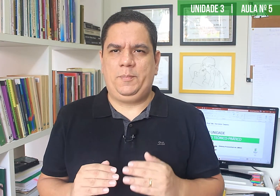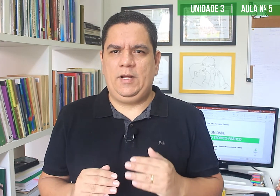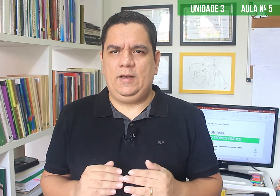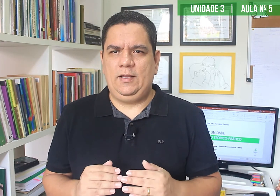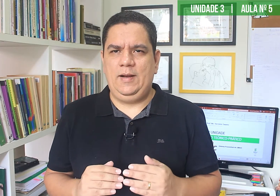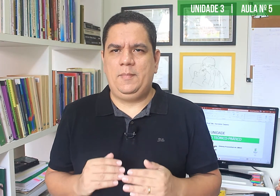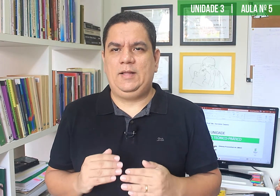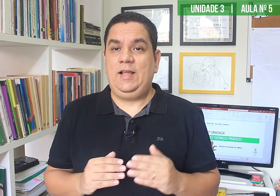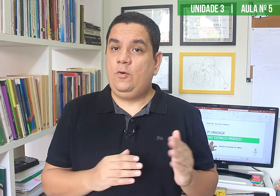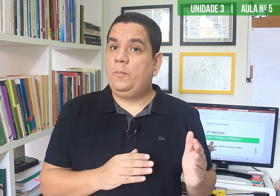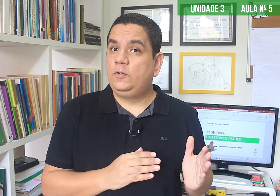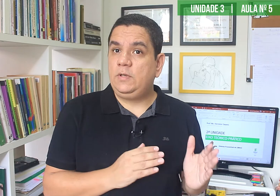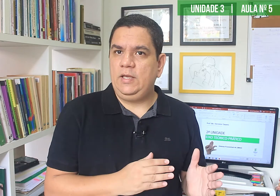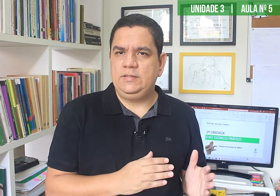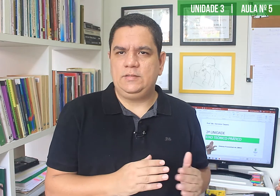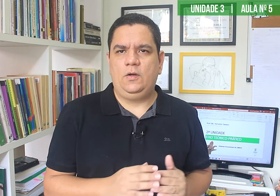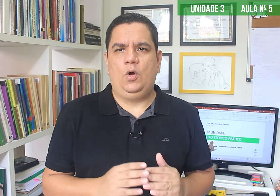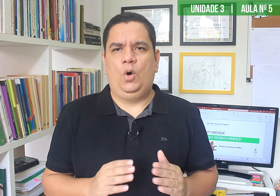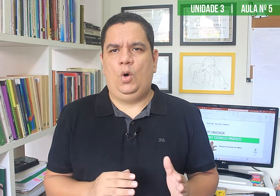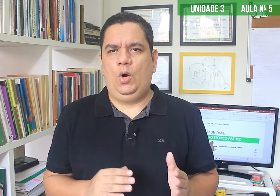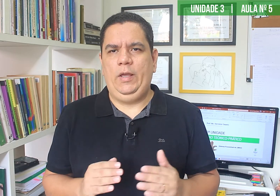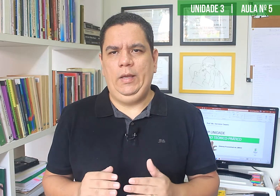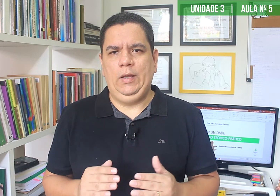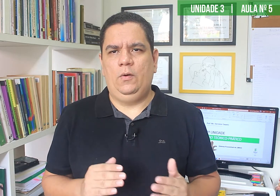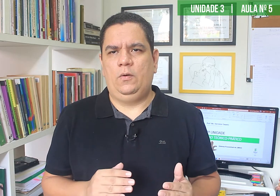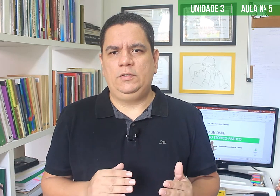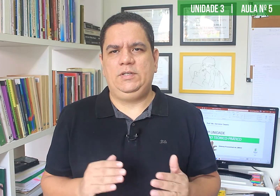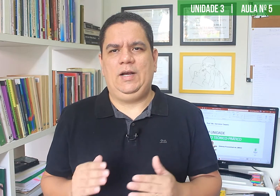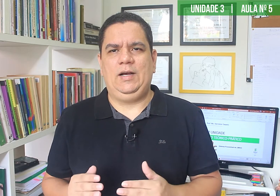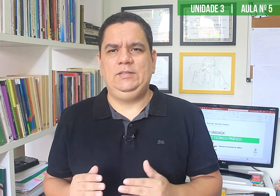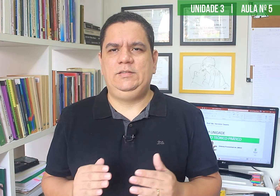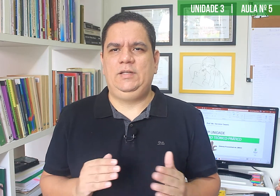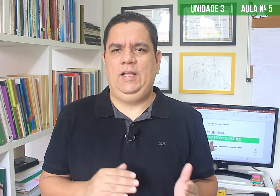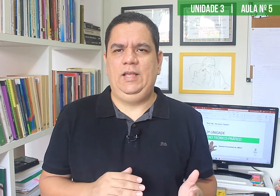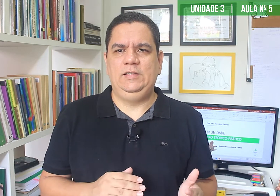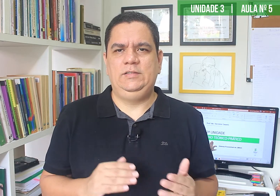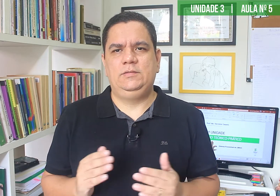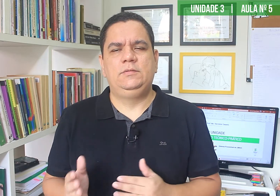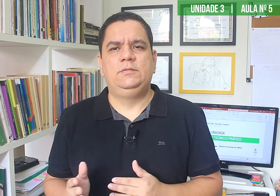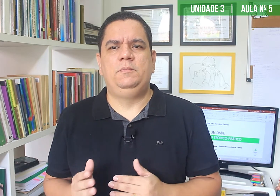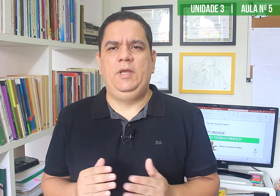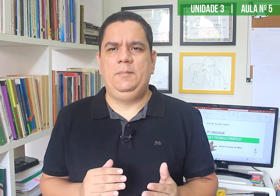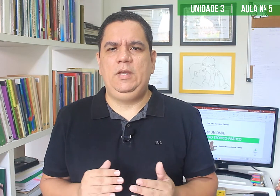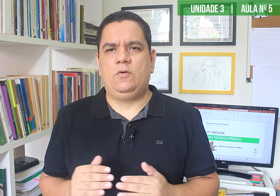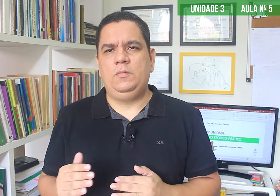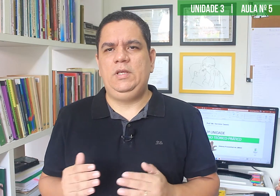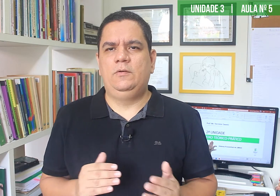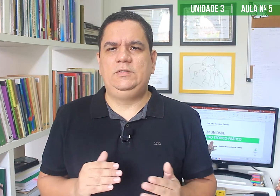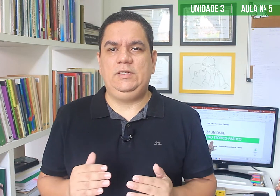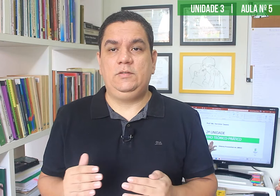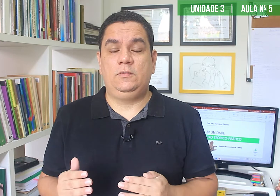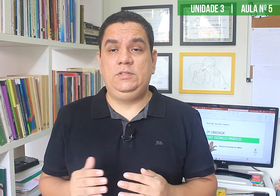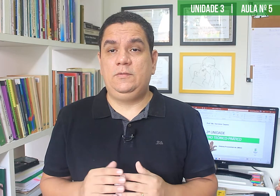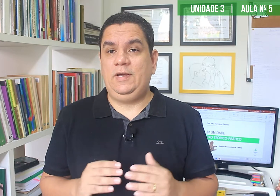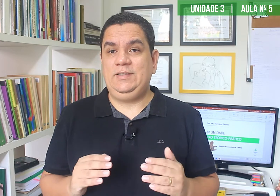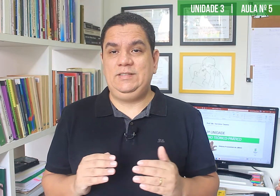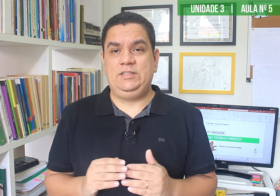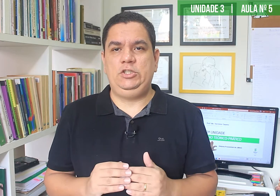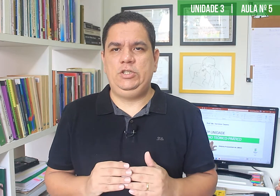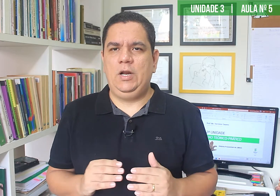para relembrar da língua portuguesa, o, e, os, as, lhes, me, mi, comigo, te, ti, contigo, esses a gente não